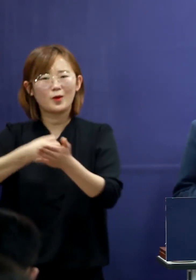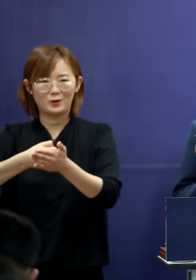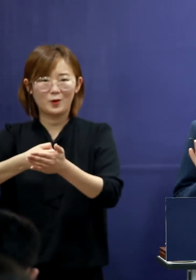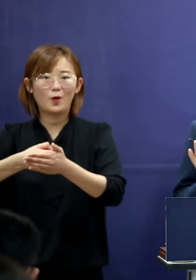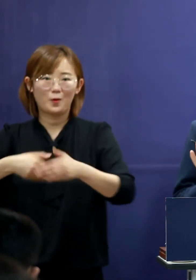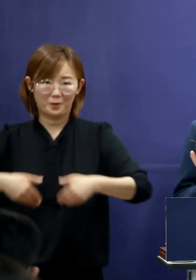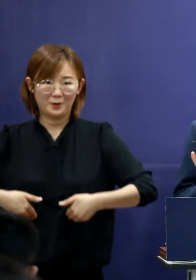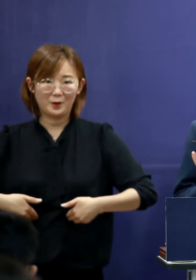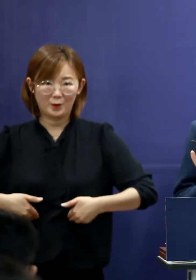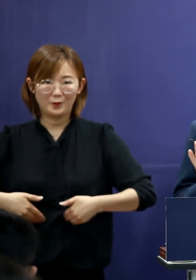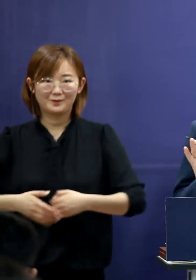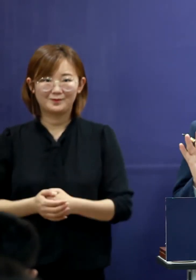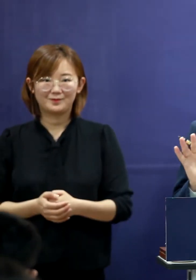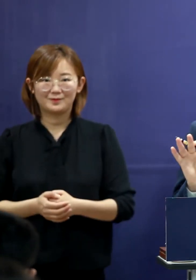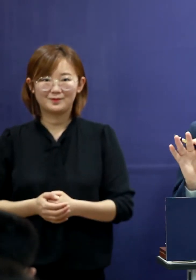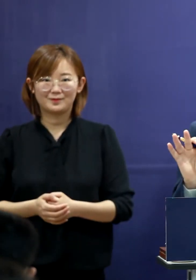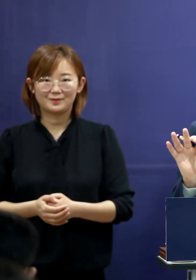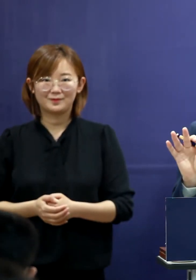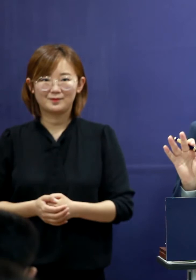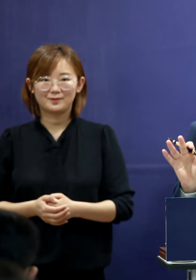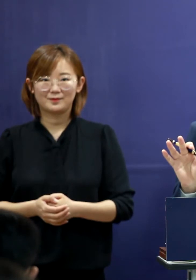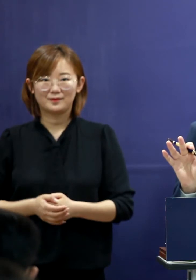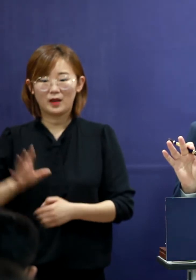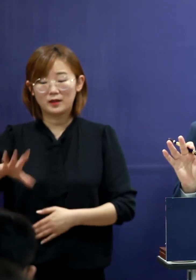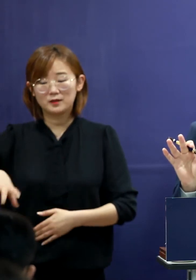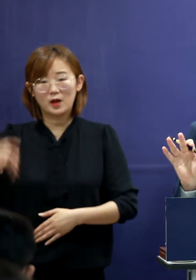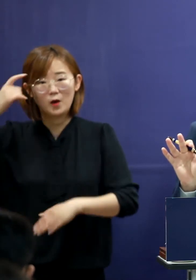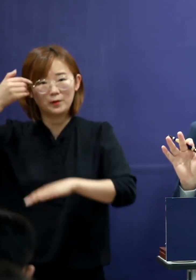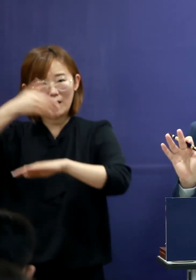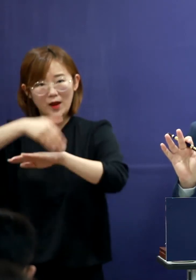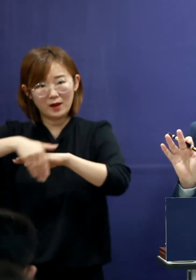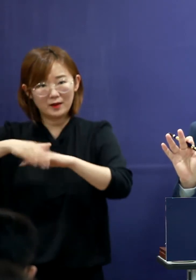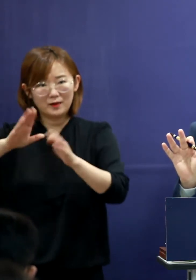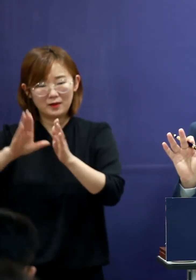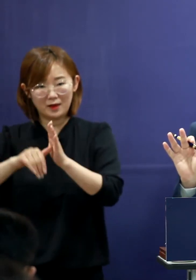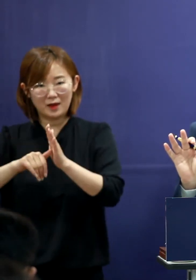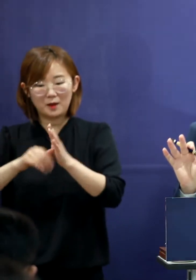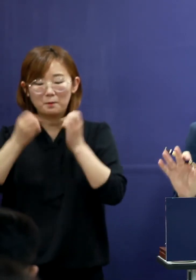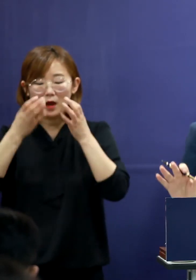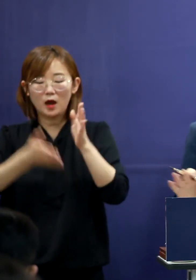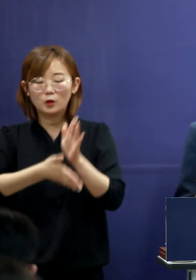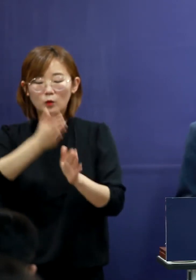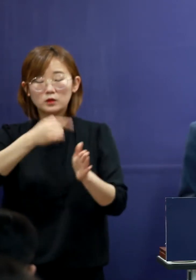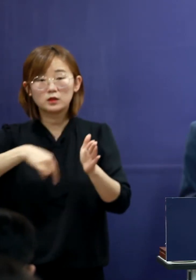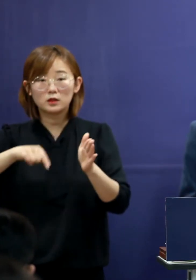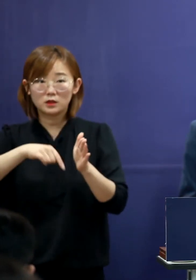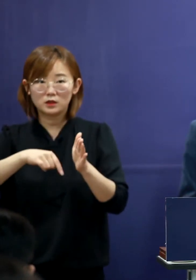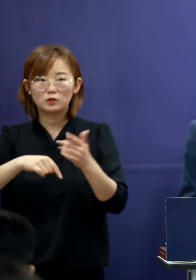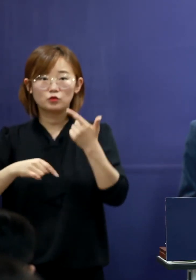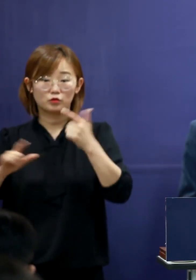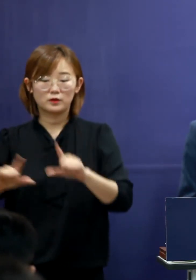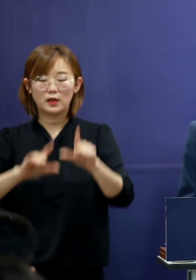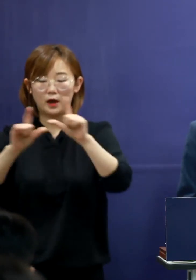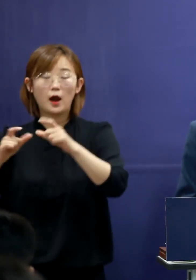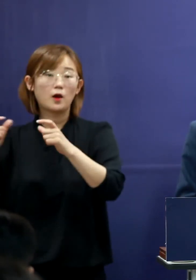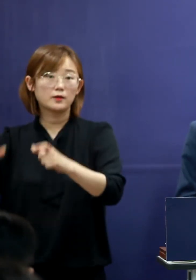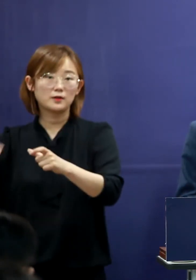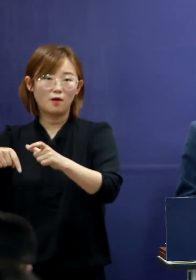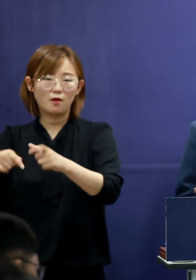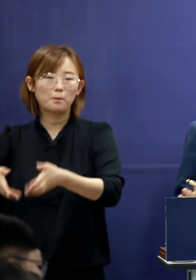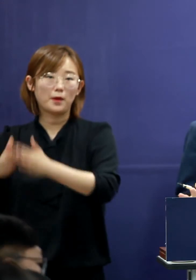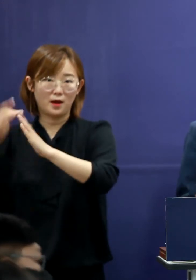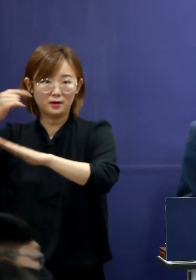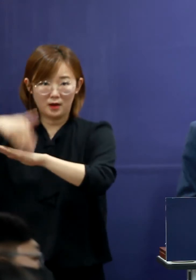그래서 당초 계획은 이제 신도시는 신도시대로 육생활권에 설치가 계획이 돼 있고, 그리고 이제